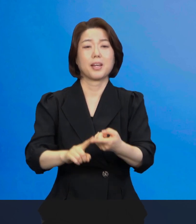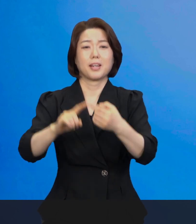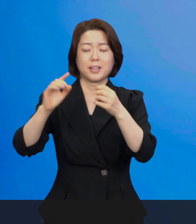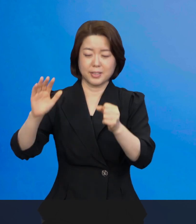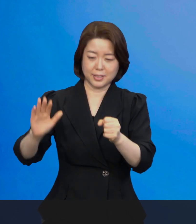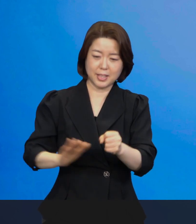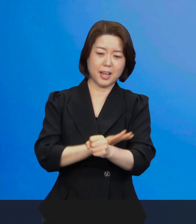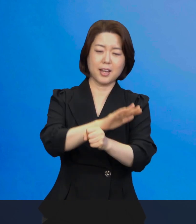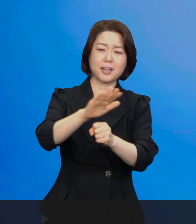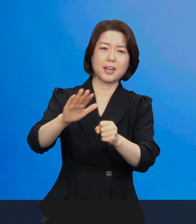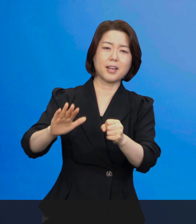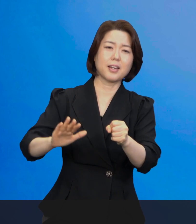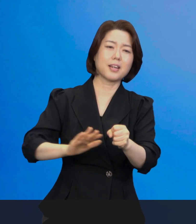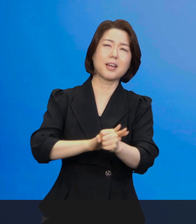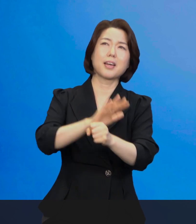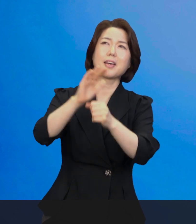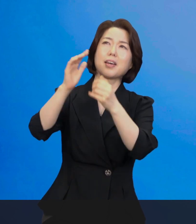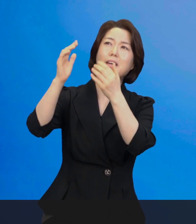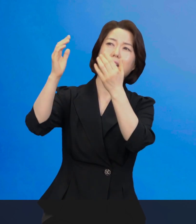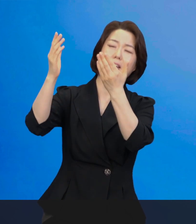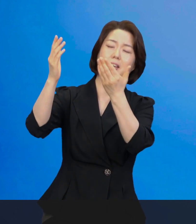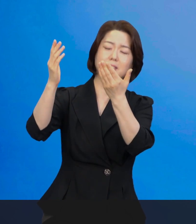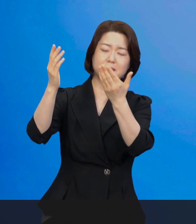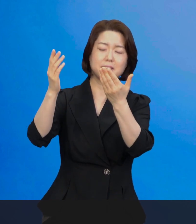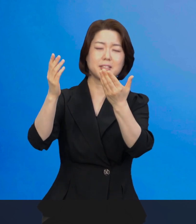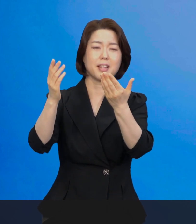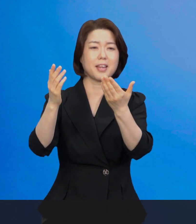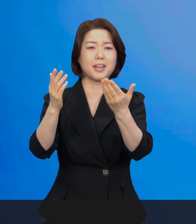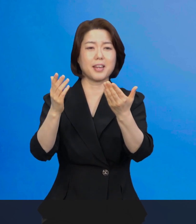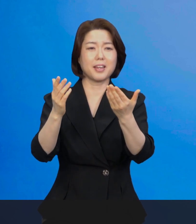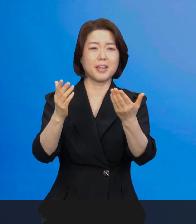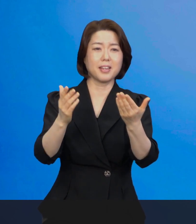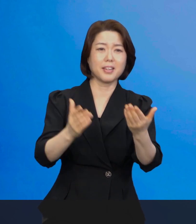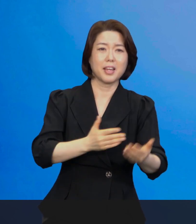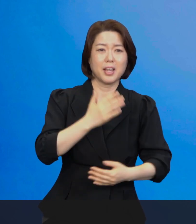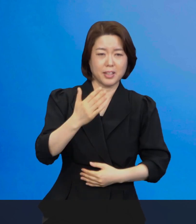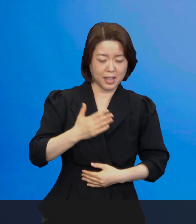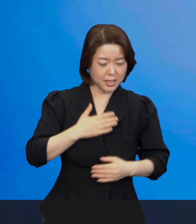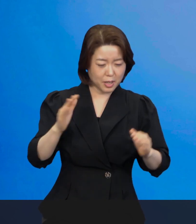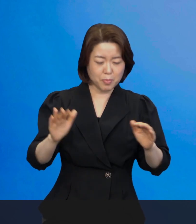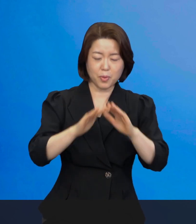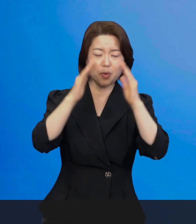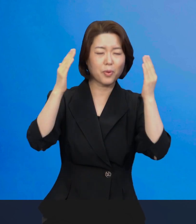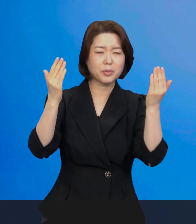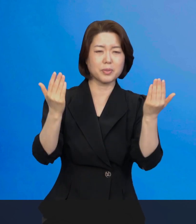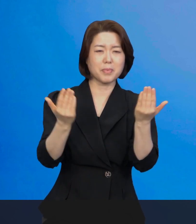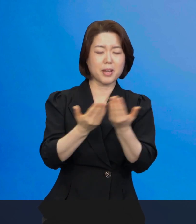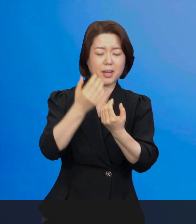사랑하시네, 나의